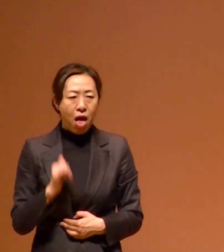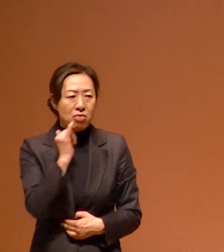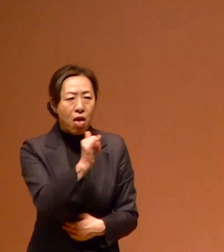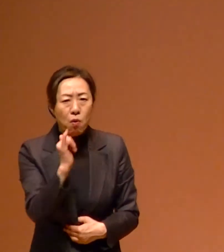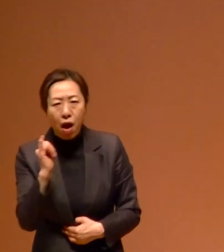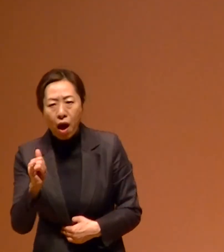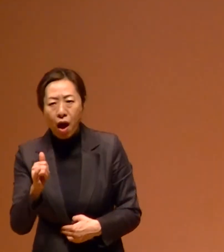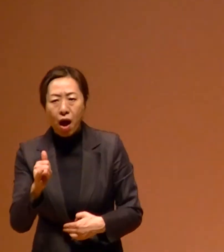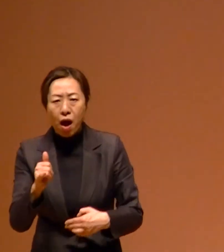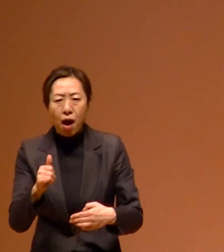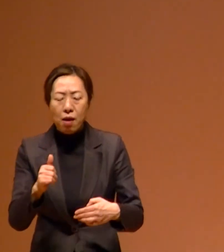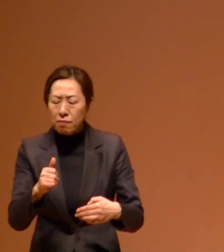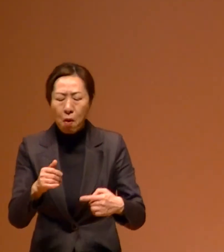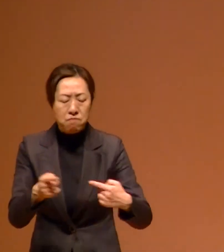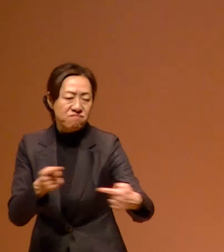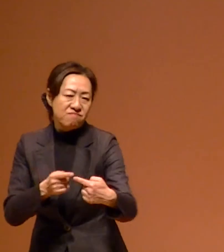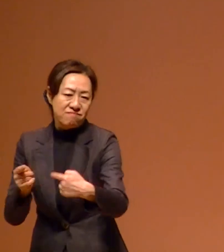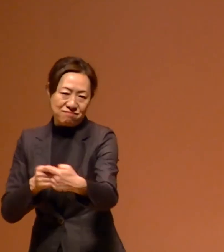じないんで、